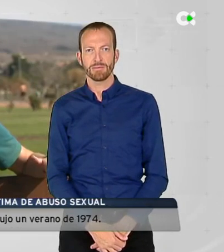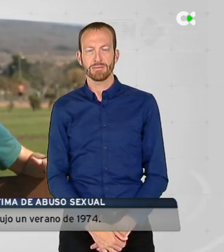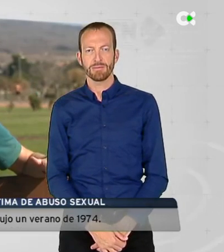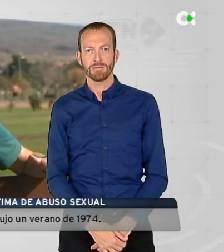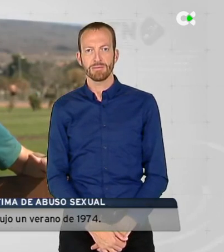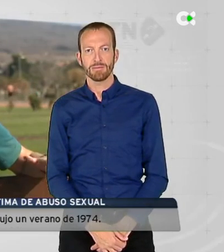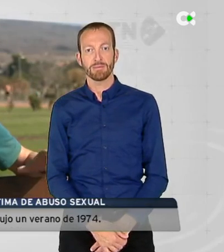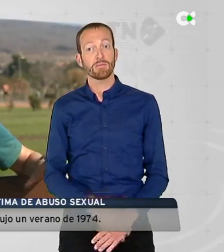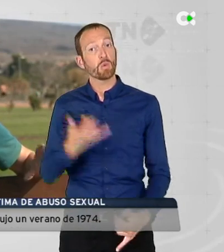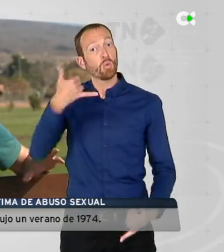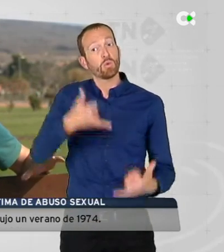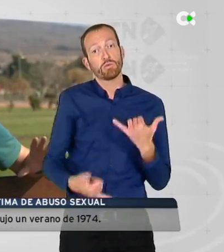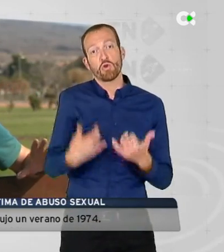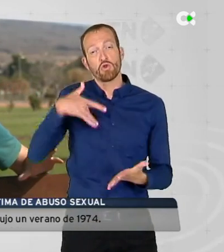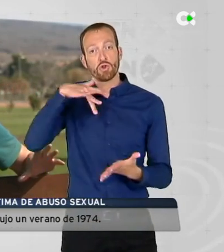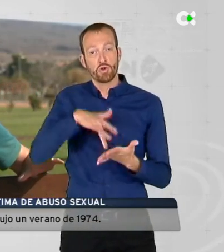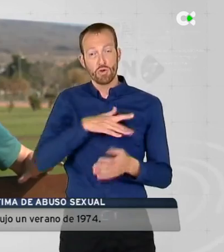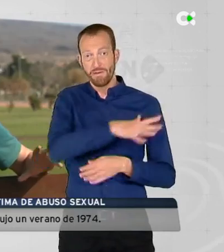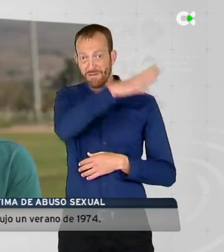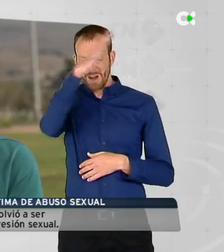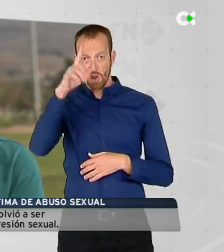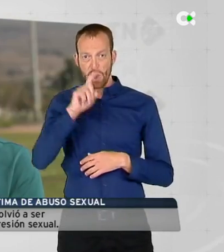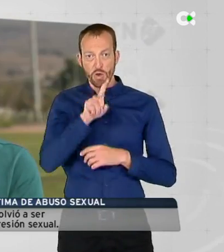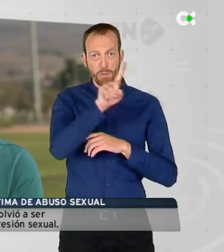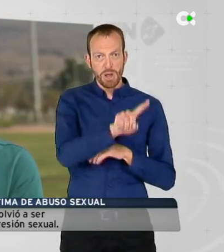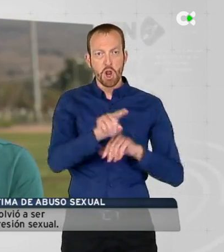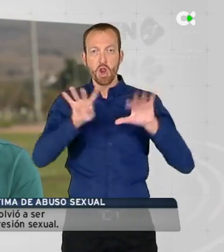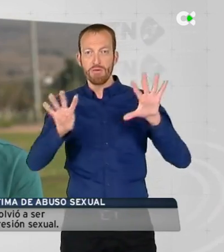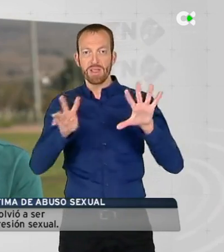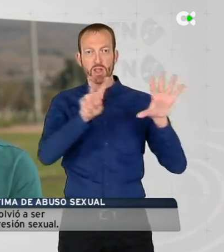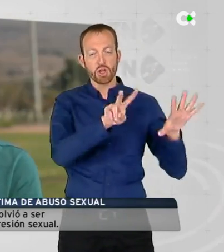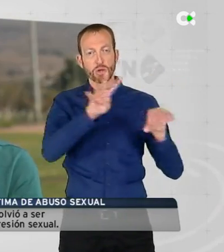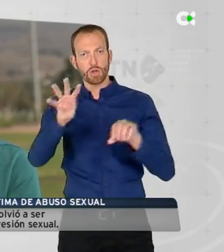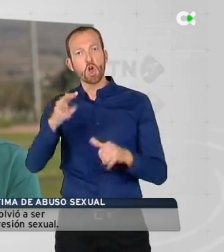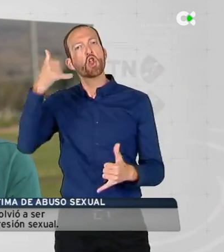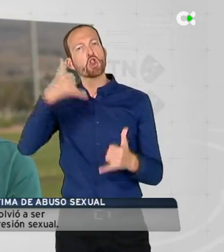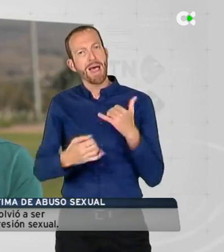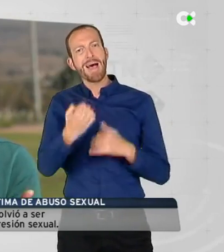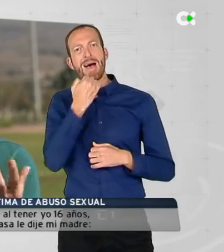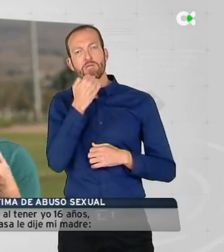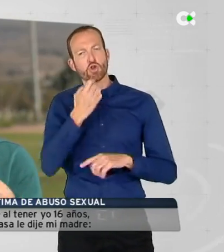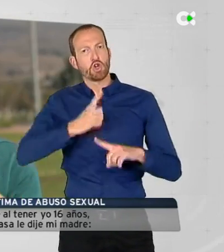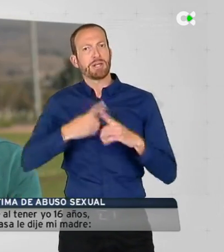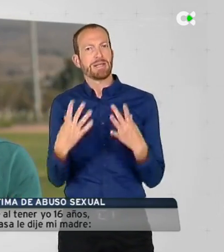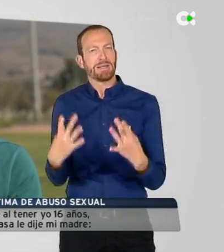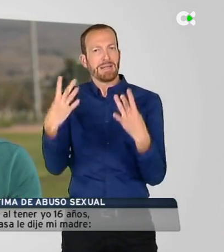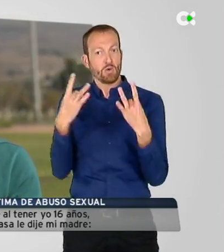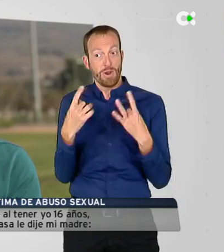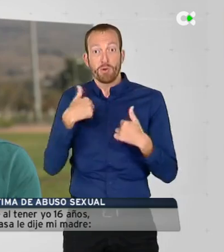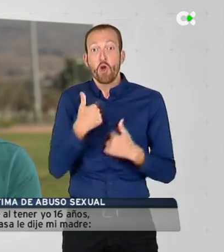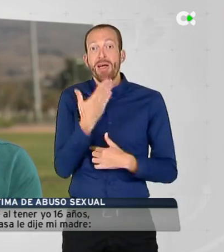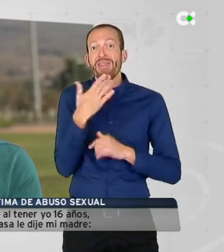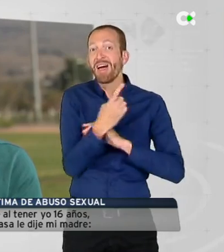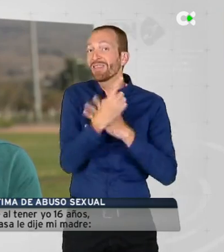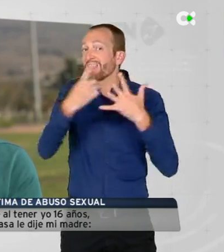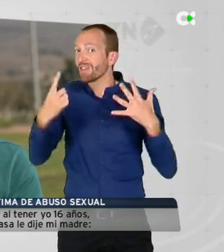La última vez se produjo en verano de 1974. Esa vez volvió a haber la última agresión sexual. Lo que pasa es al tener yo ya 16 años,